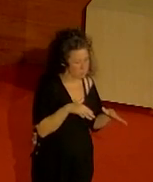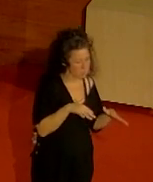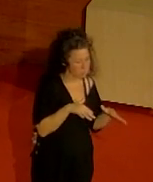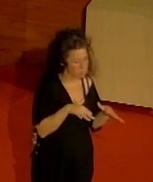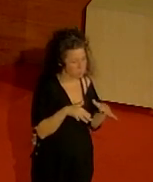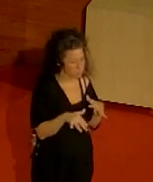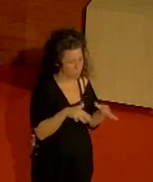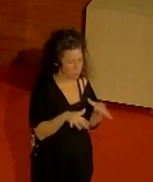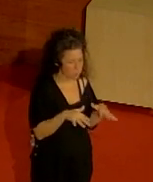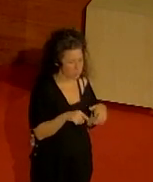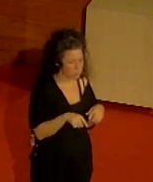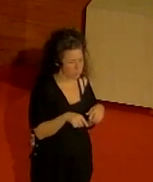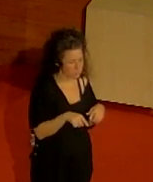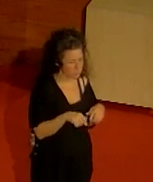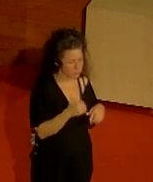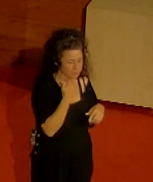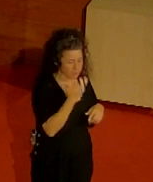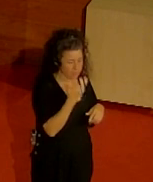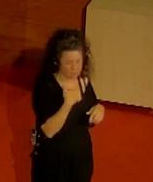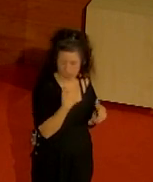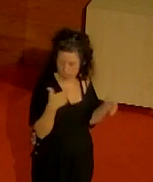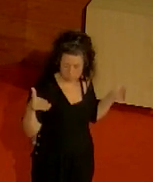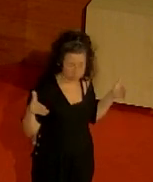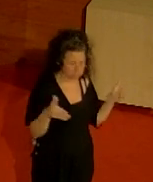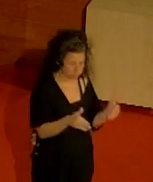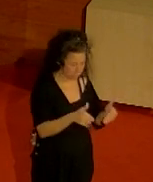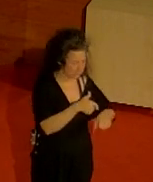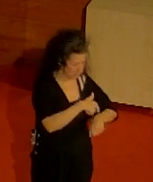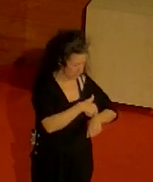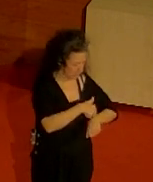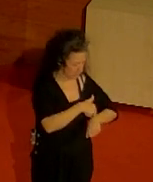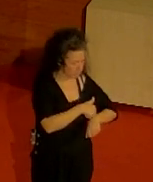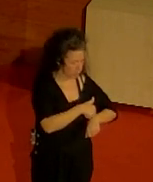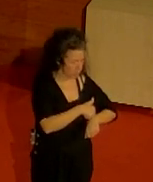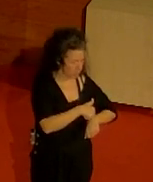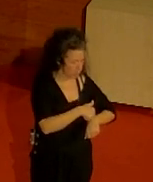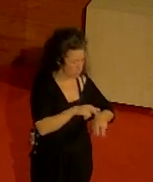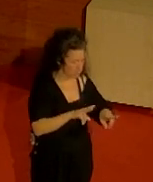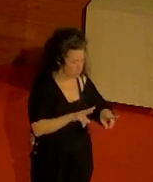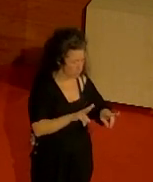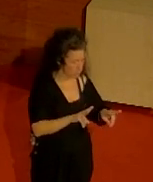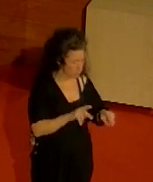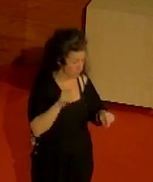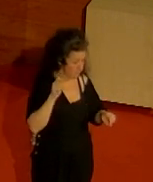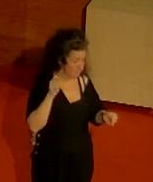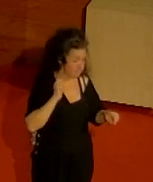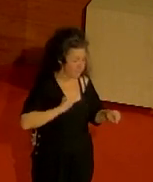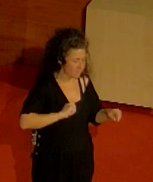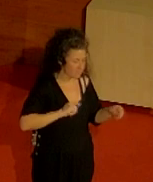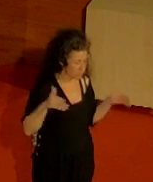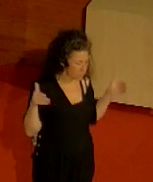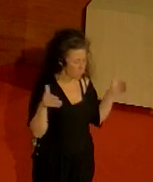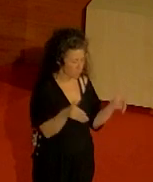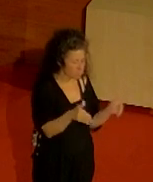quizá algo a lo que yo aquí he dedicado un tiempo y que yo también a nivel profesional he dedicado muchísimo tiempo, que es contar las